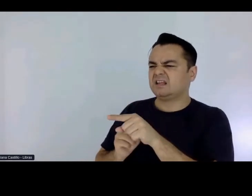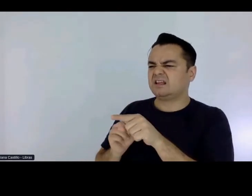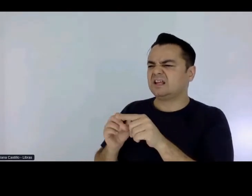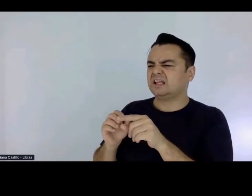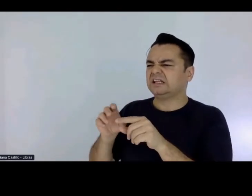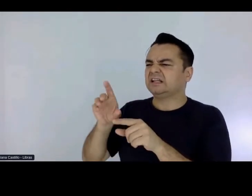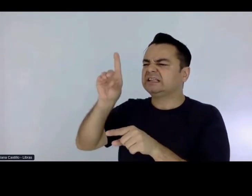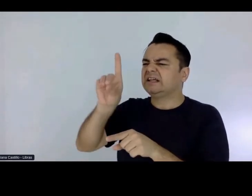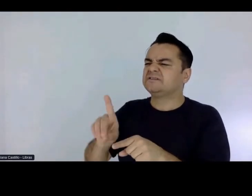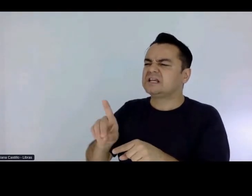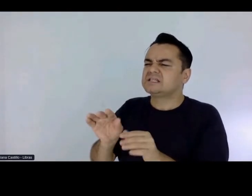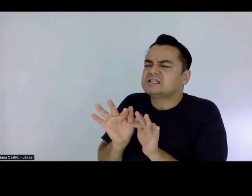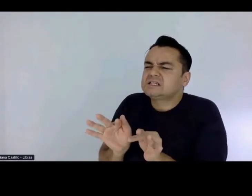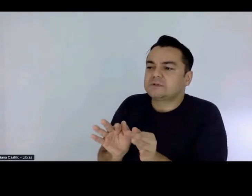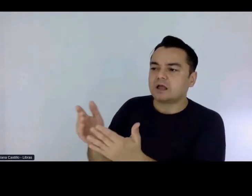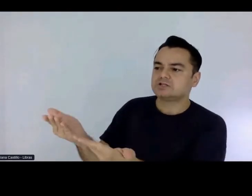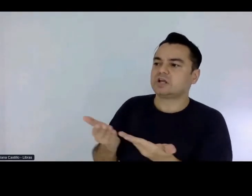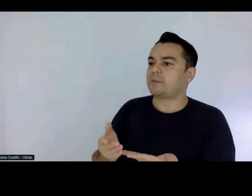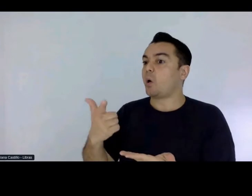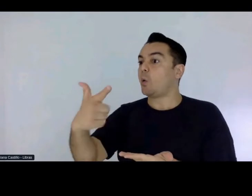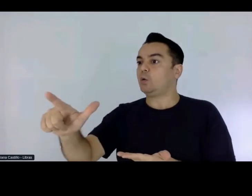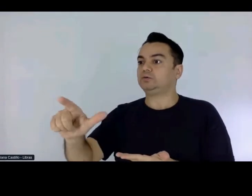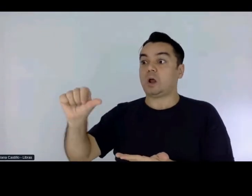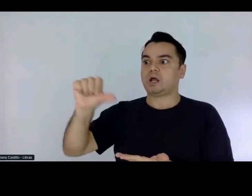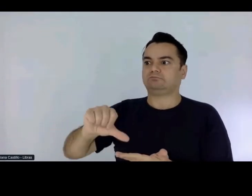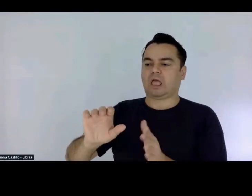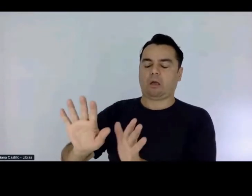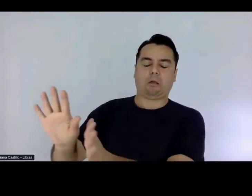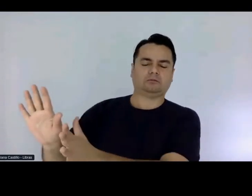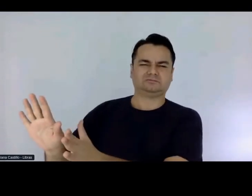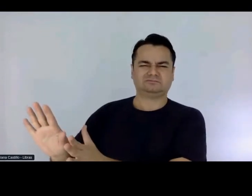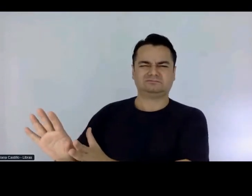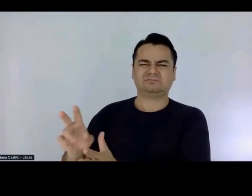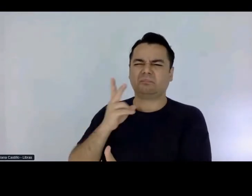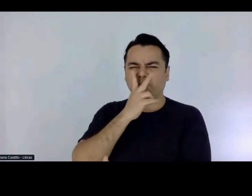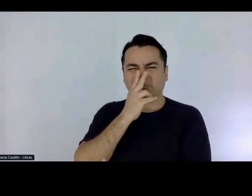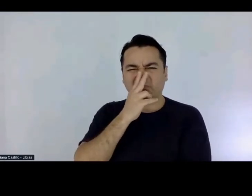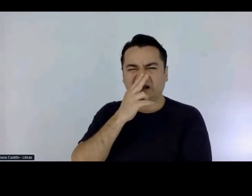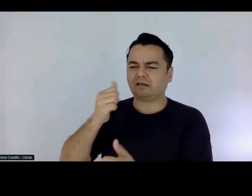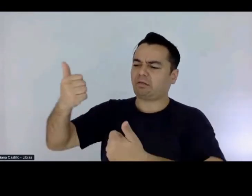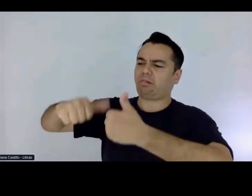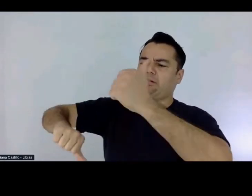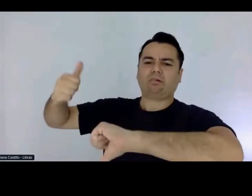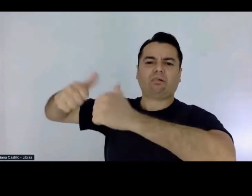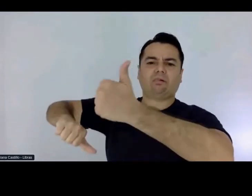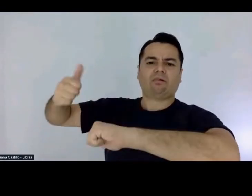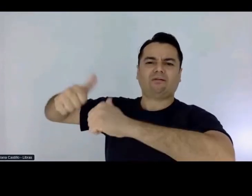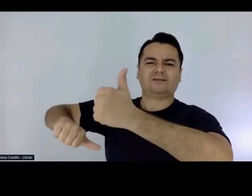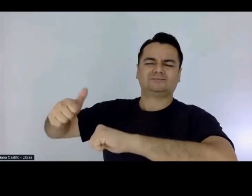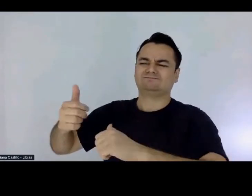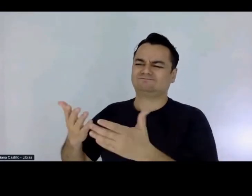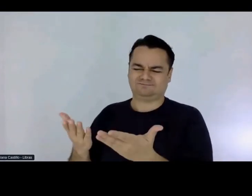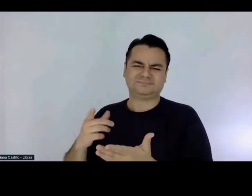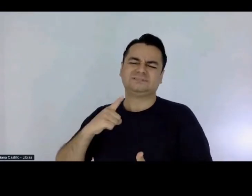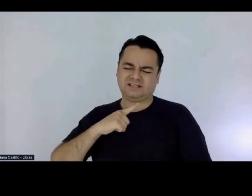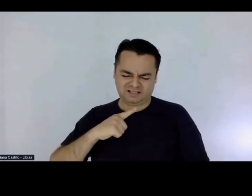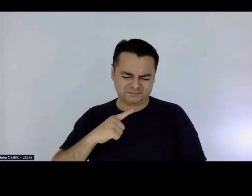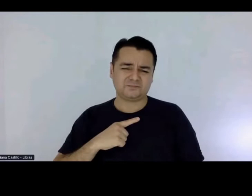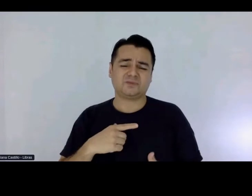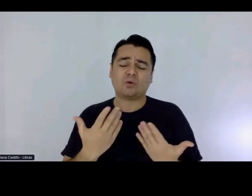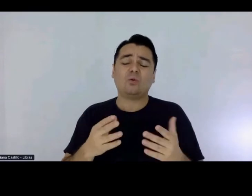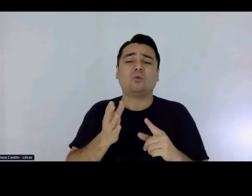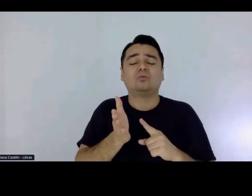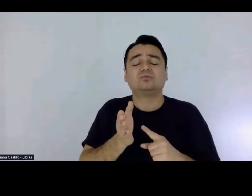balizarem quais são as deficiências, assim, quais são as deficiências e as tecnologias assistivas